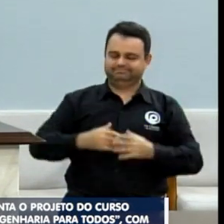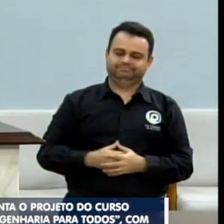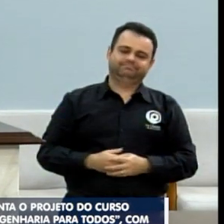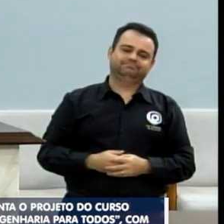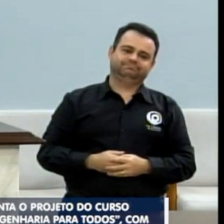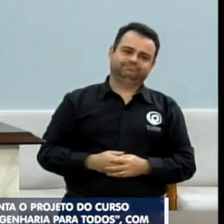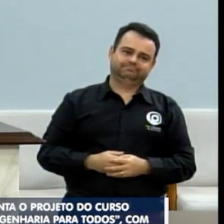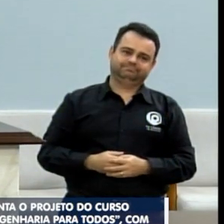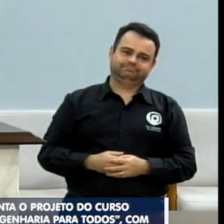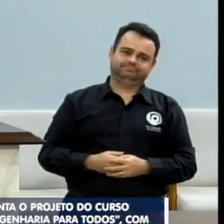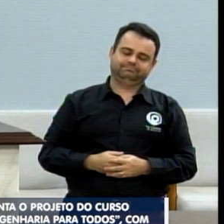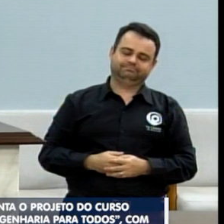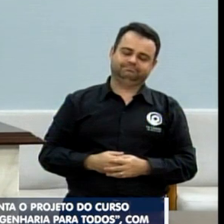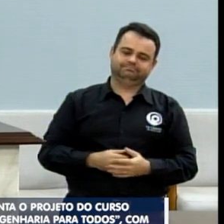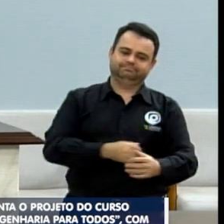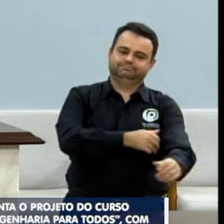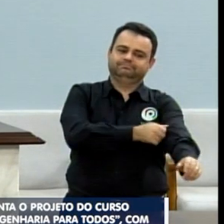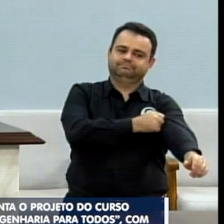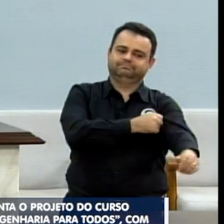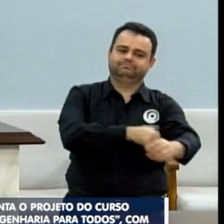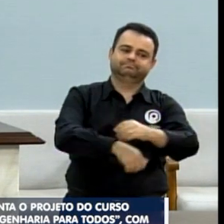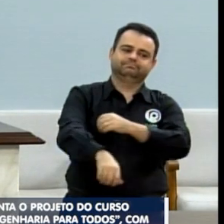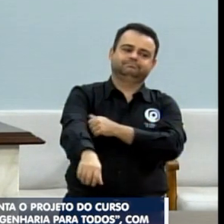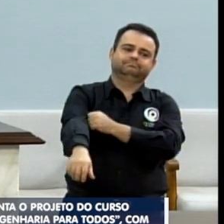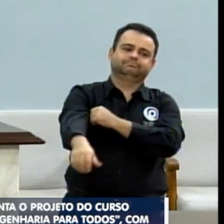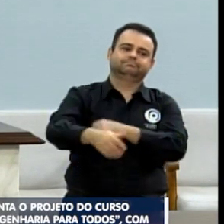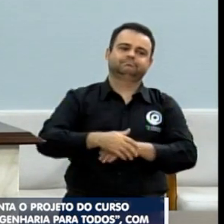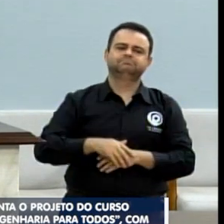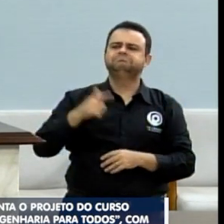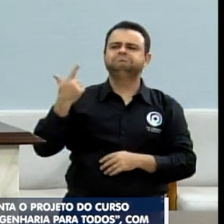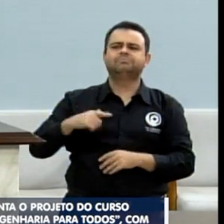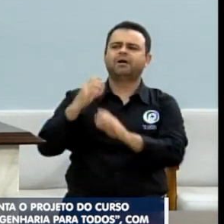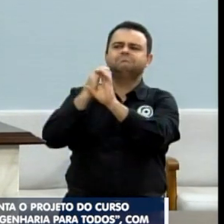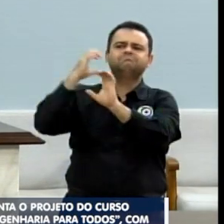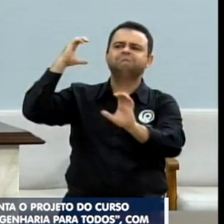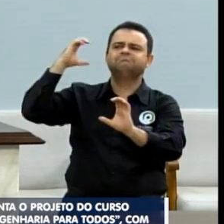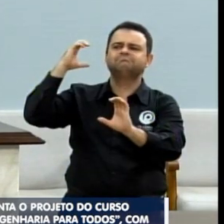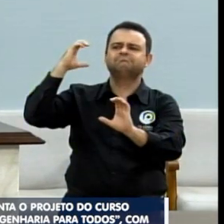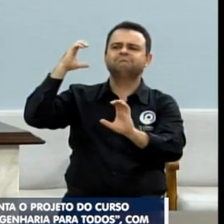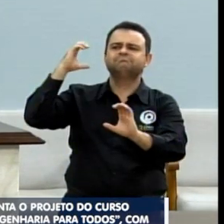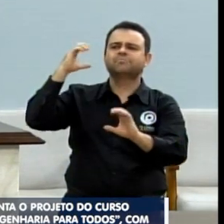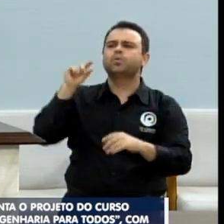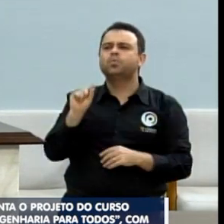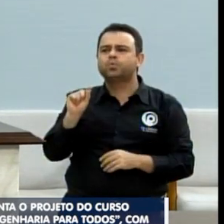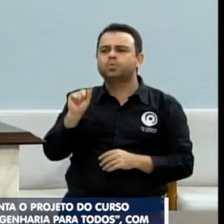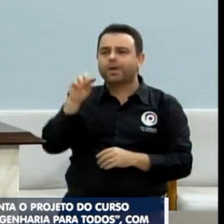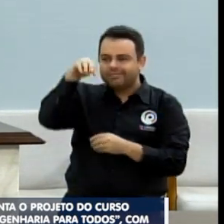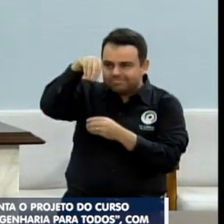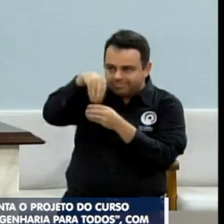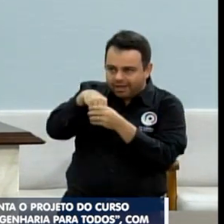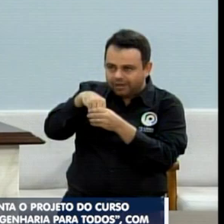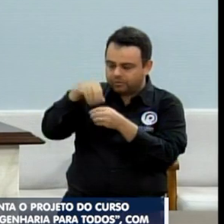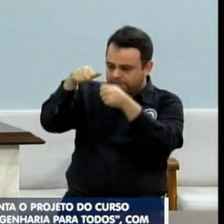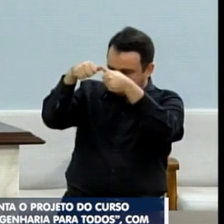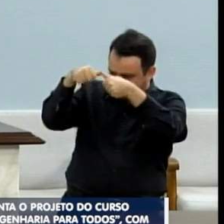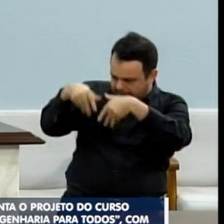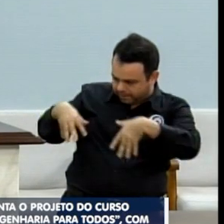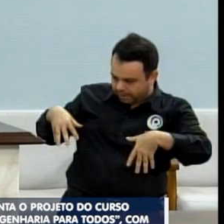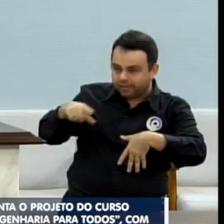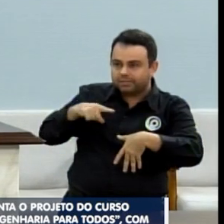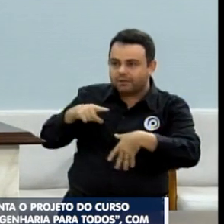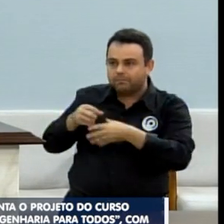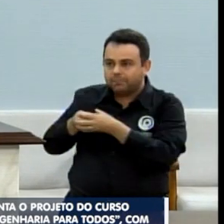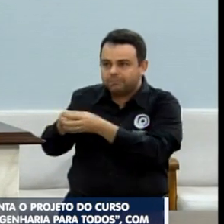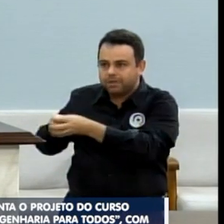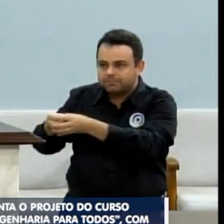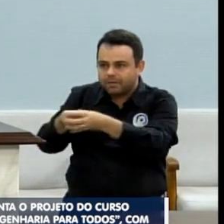Então, a engenharia ela ainda apresenta uma subrepresentação de grupos minoritários, como pessoas